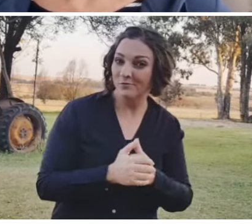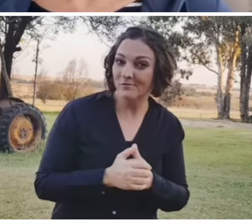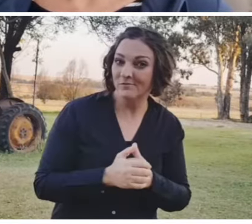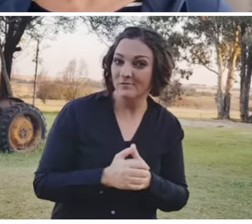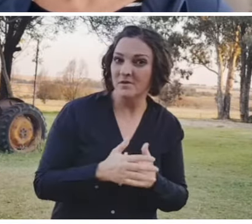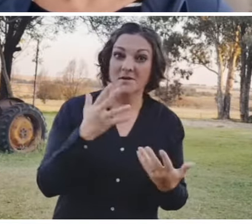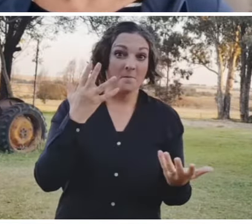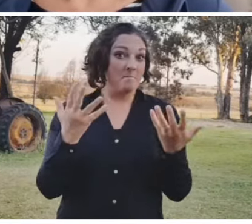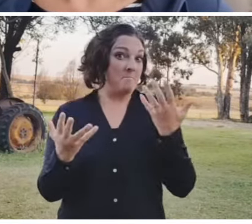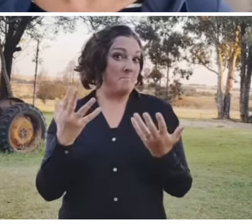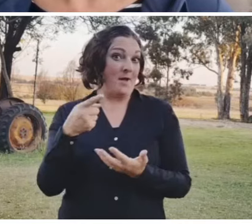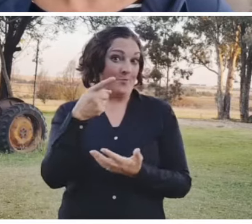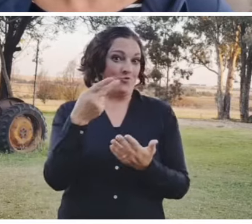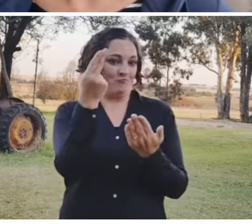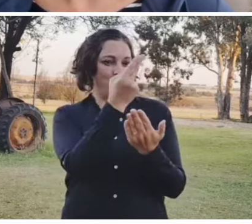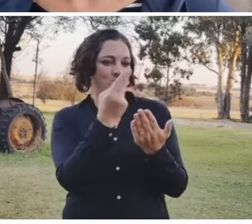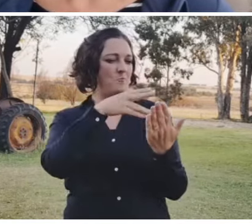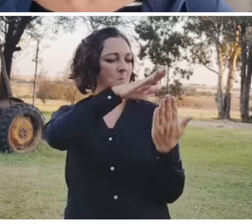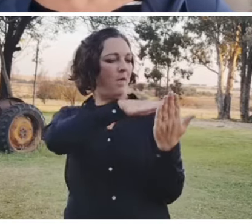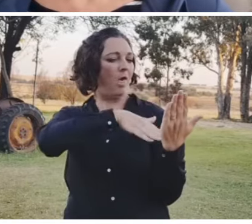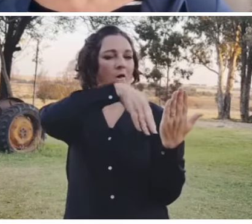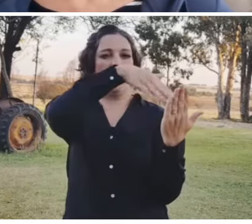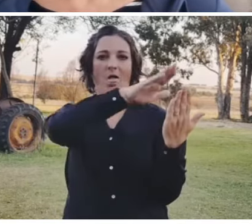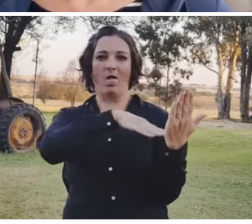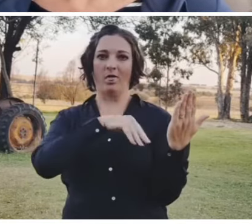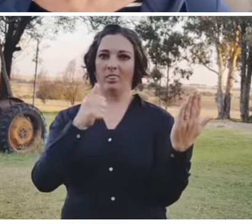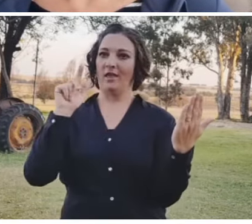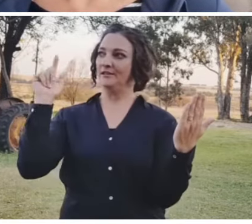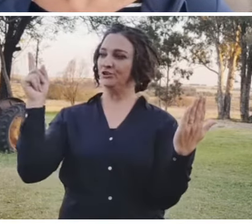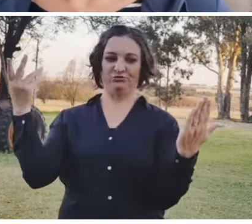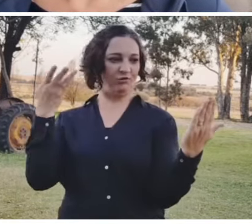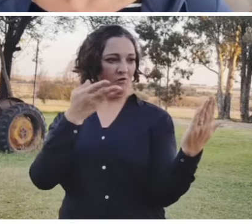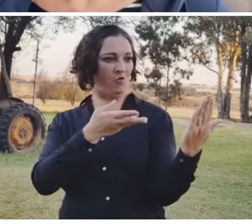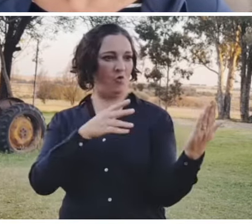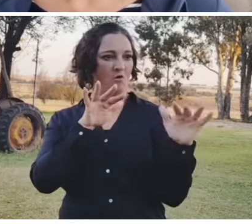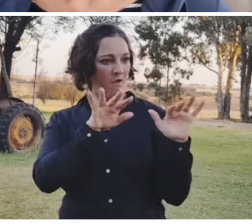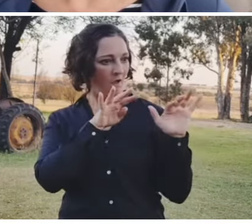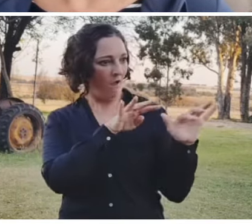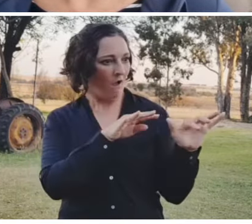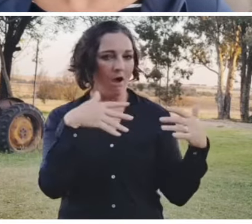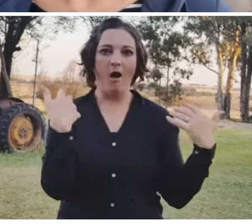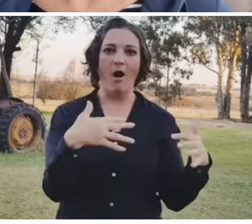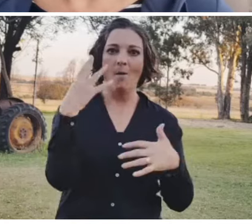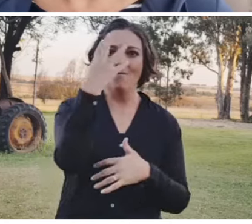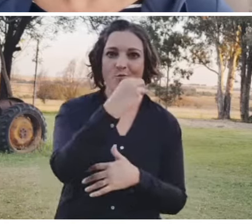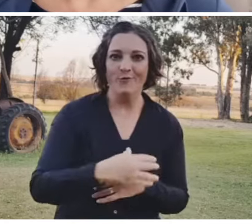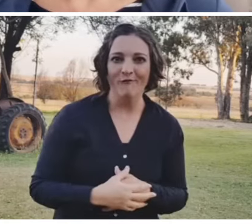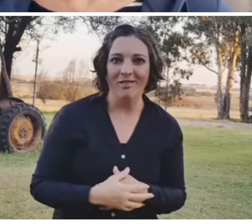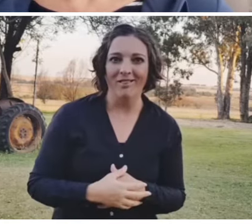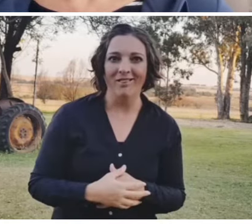Of, miskien het jy een prachtige print geverf, en jy vrou en die kinder sê, dit is baie mooi.